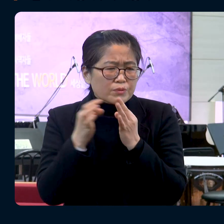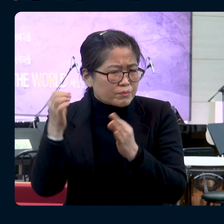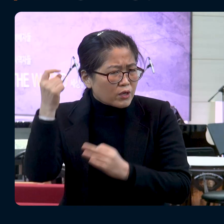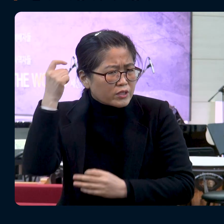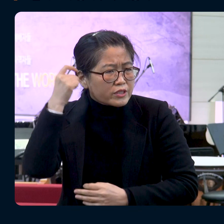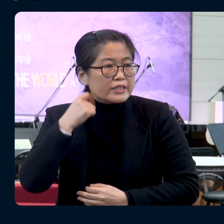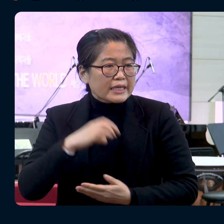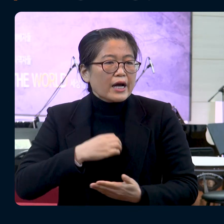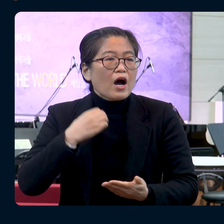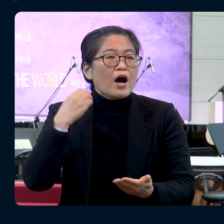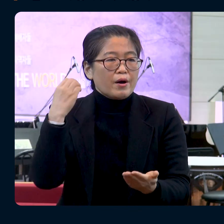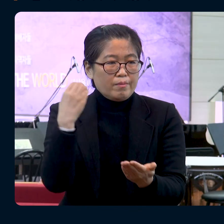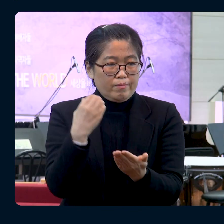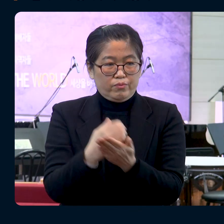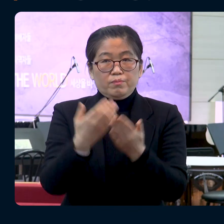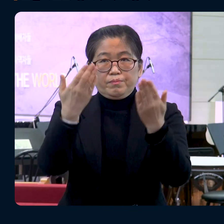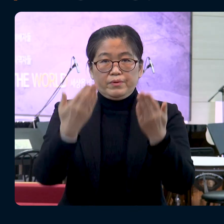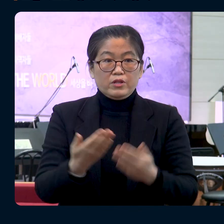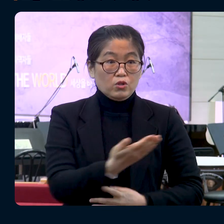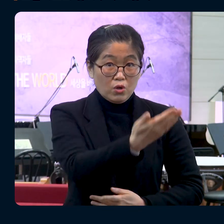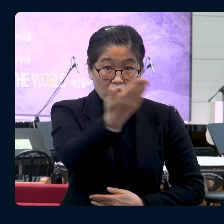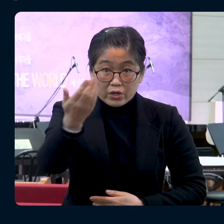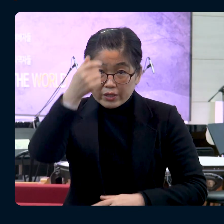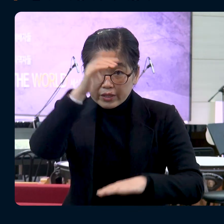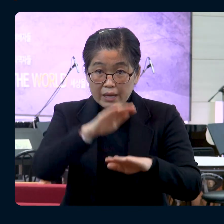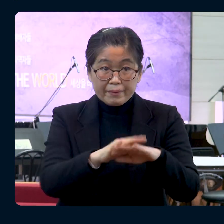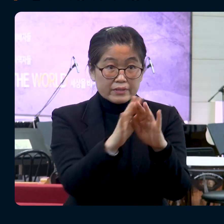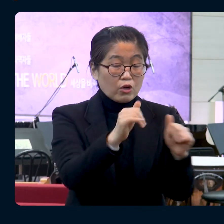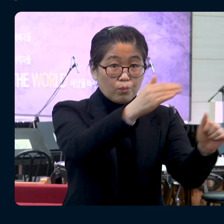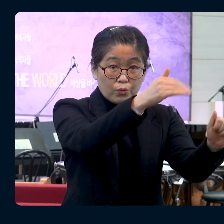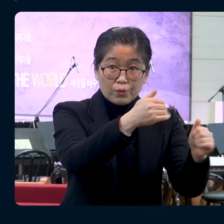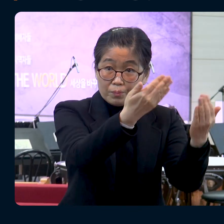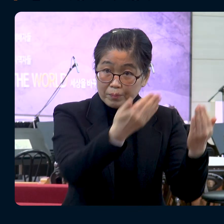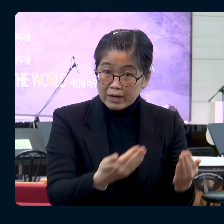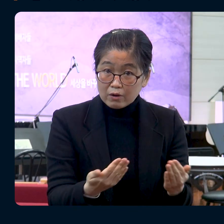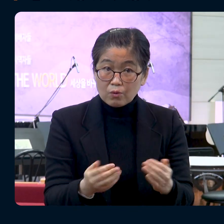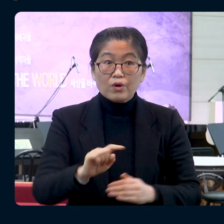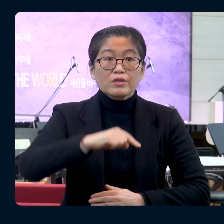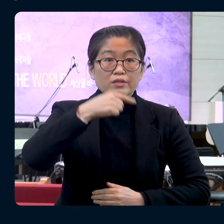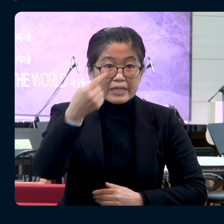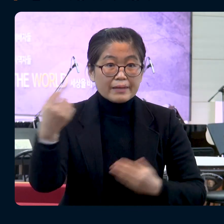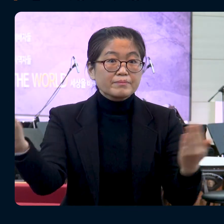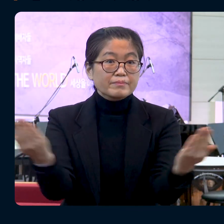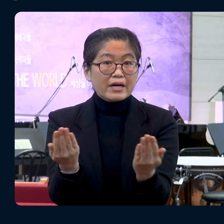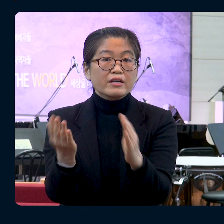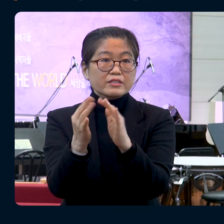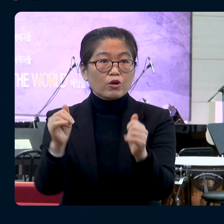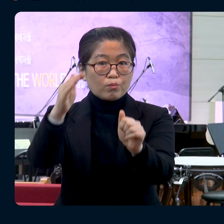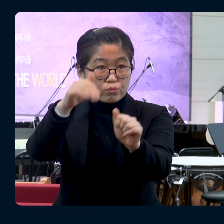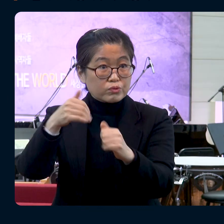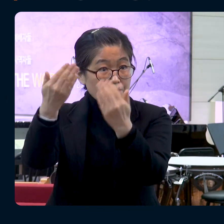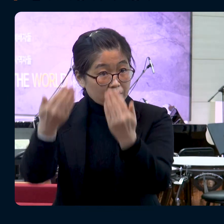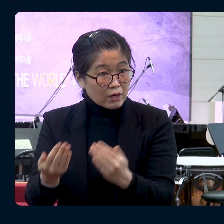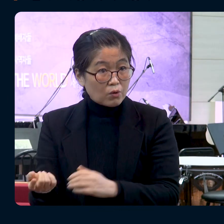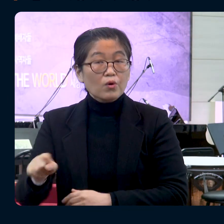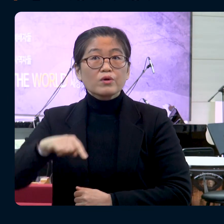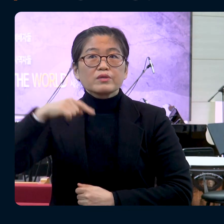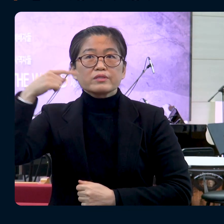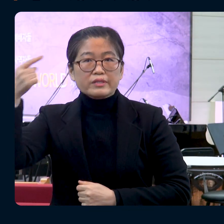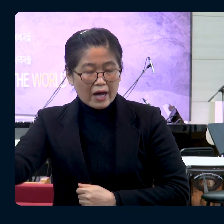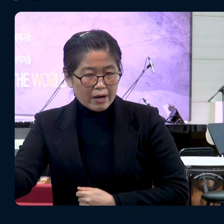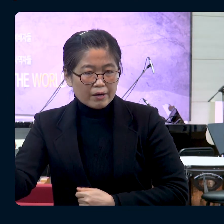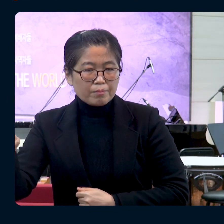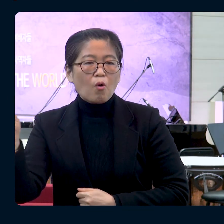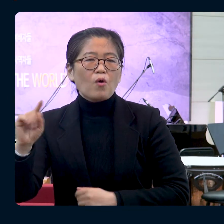같은 감동이 오는 거예요. 너희는 예배자들로 부름받았다. 그리고 사역자들로 부름받았다. 그래서